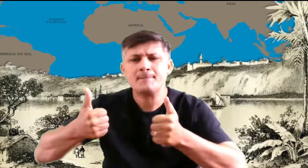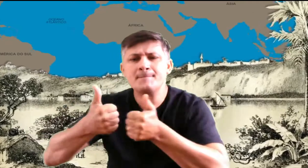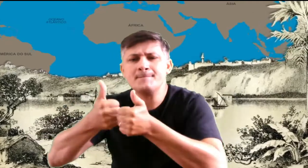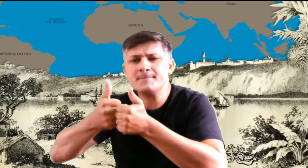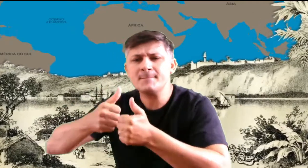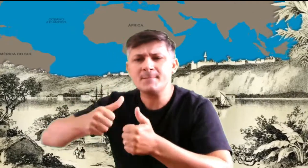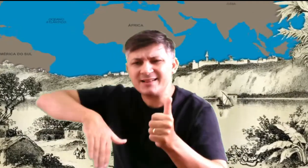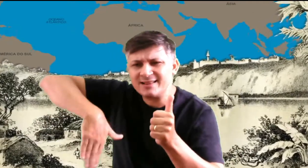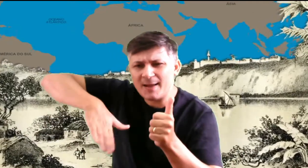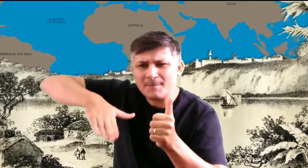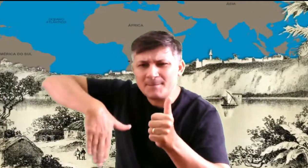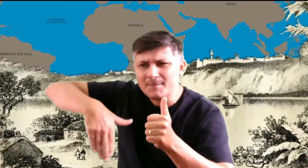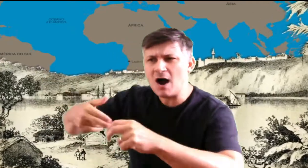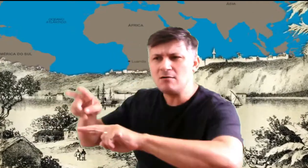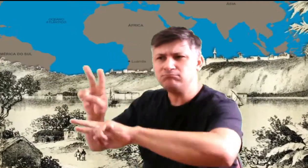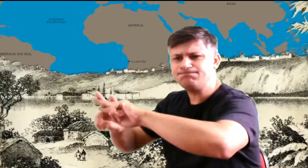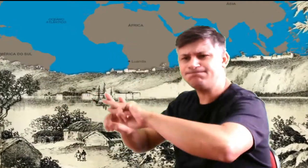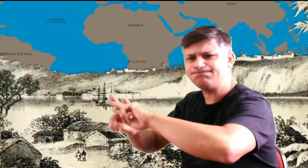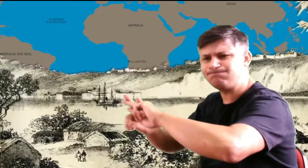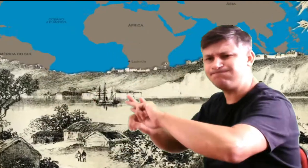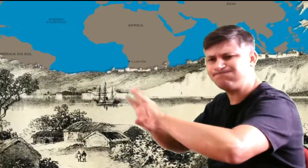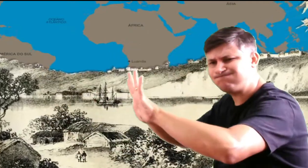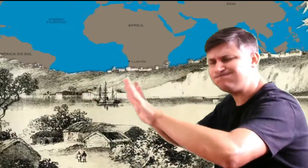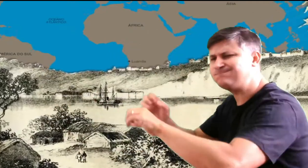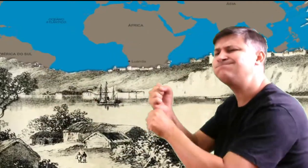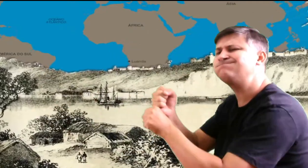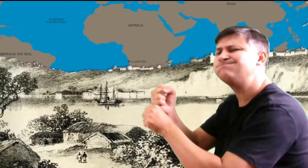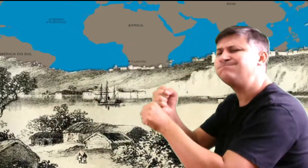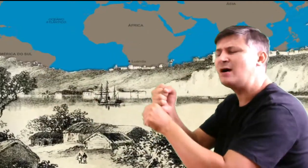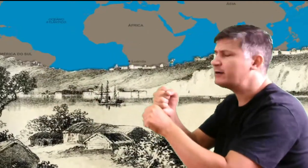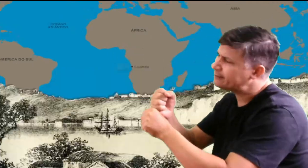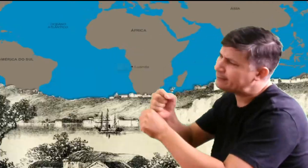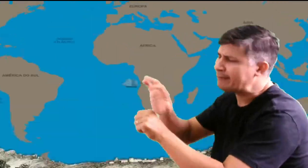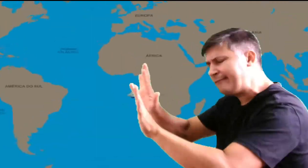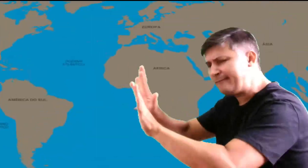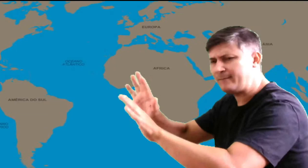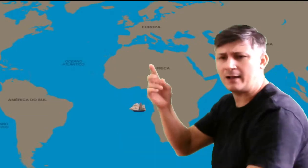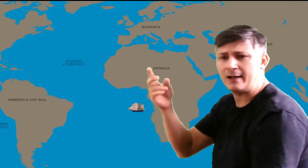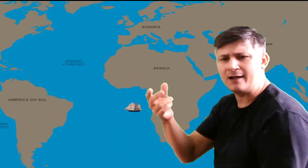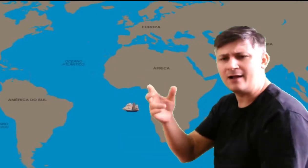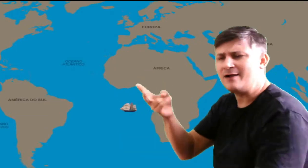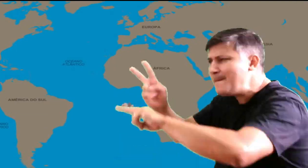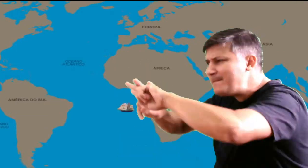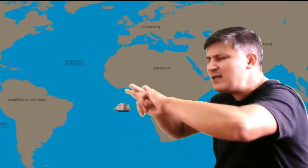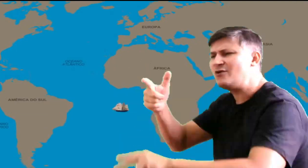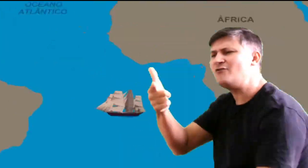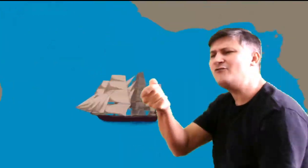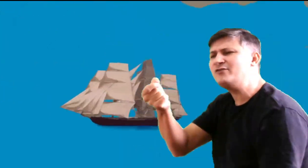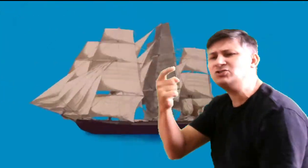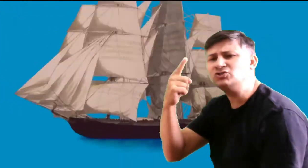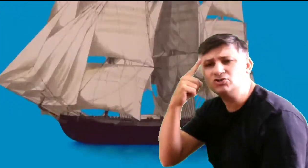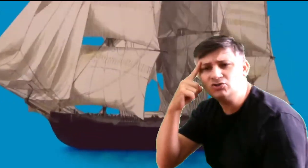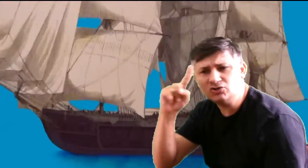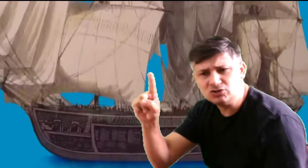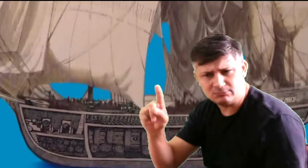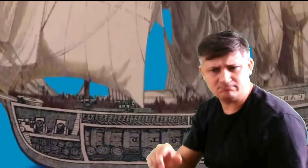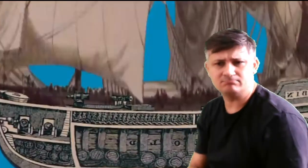continente, onde ficavam presos por até 20 dias. A viagem pelo Atlântico acontecia nos chamados